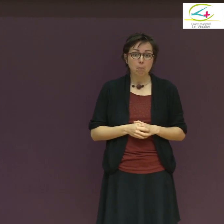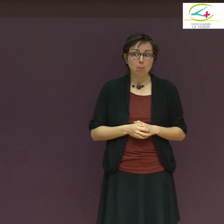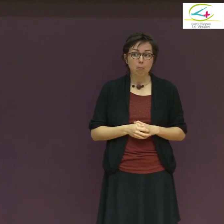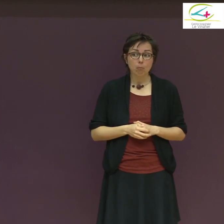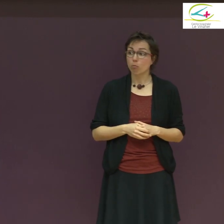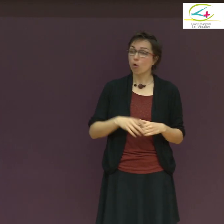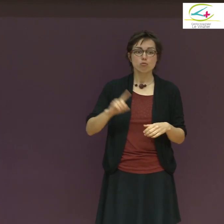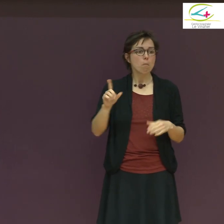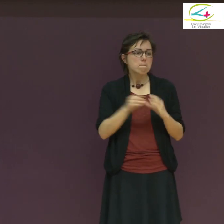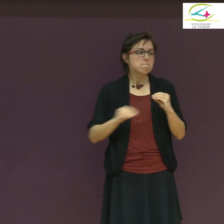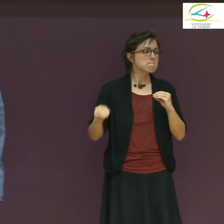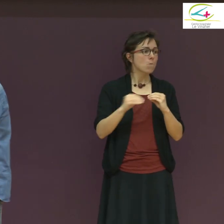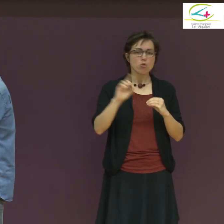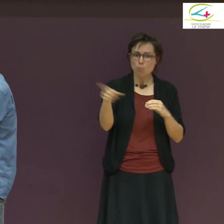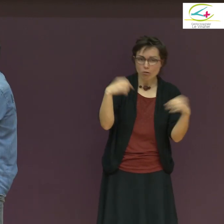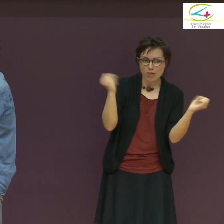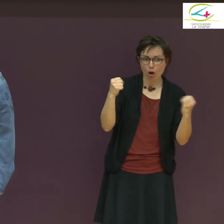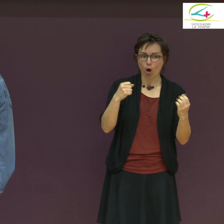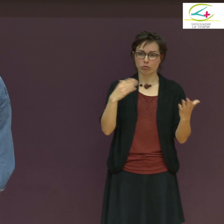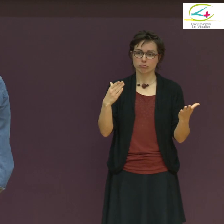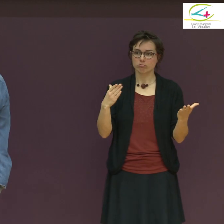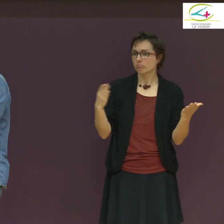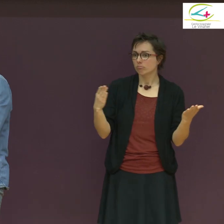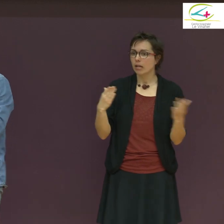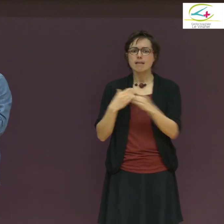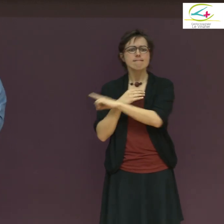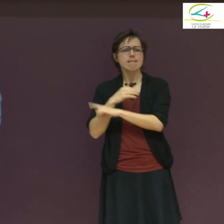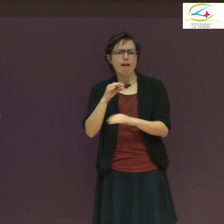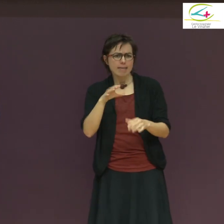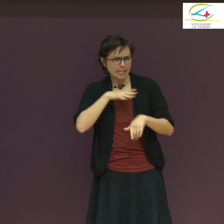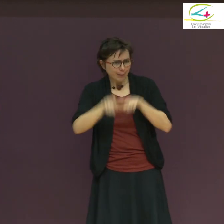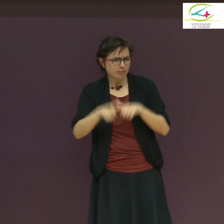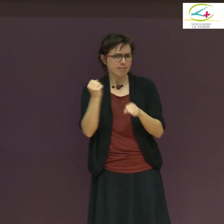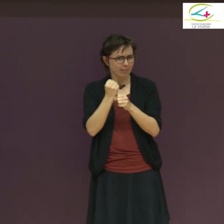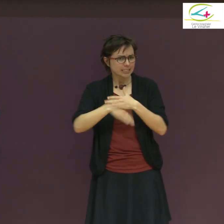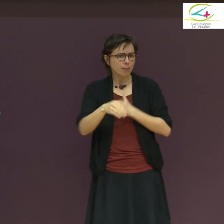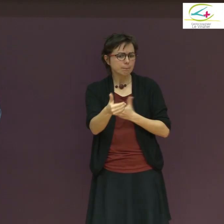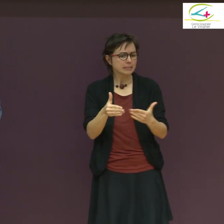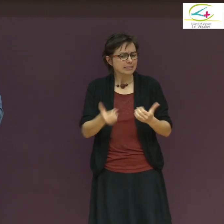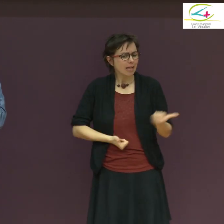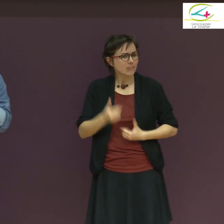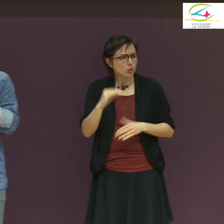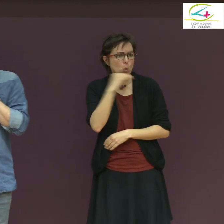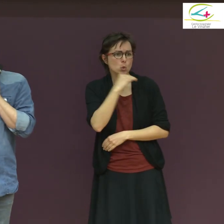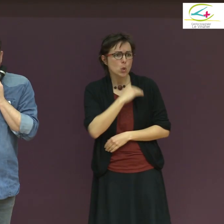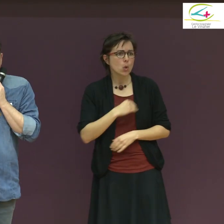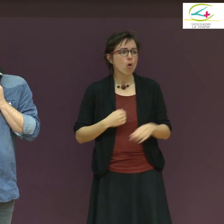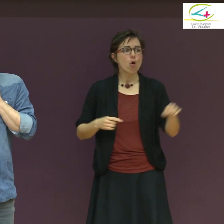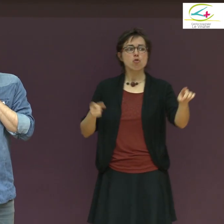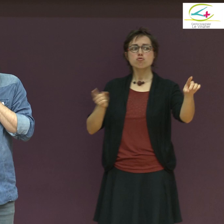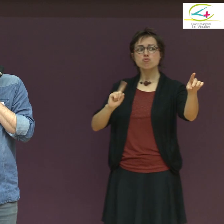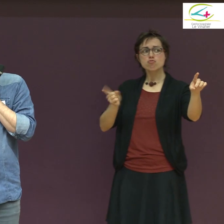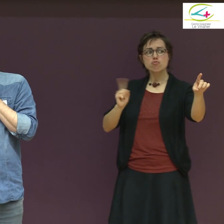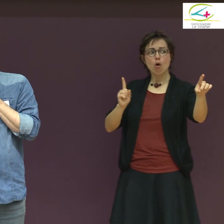Bon, ils sont tous d'accord, en fait. Ils pensent tous que c'est un appel. Il n'y a personne qui travaille dans un service d'urgence. Ah, il y a... Je pense qu'il y a une façon de se